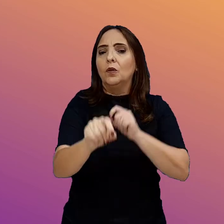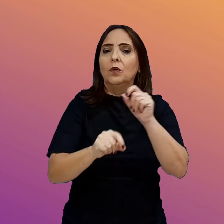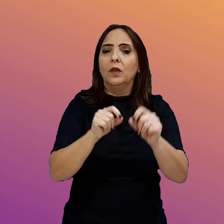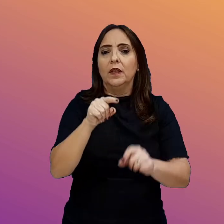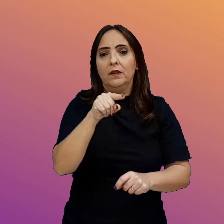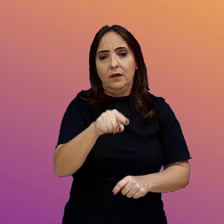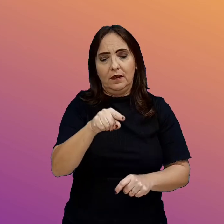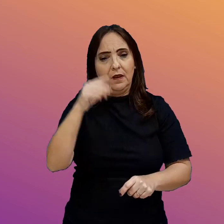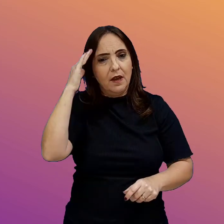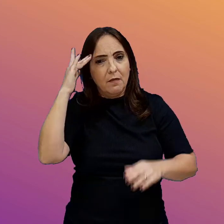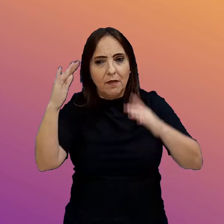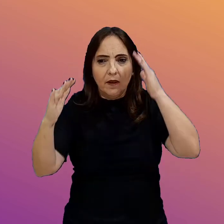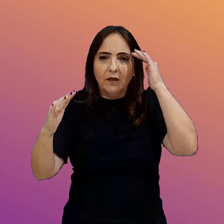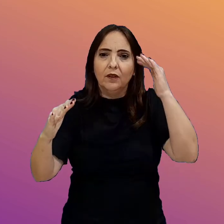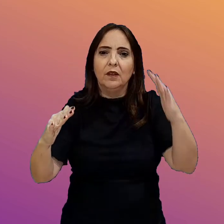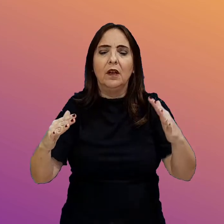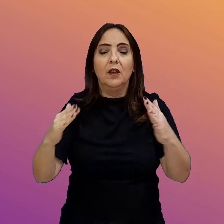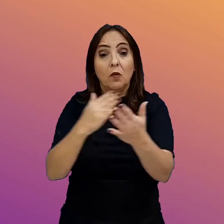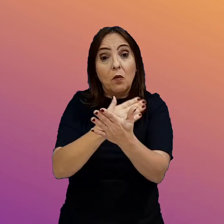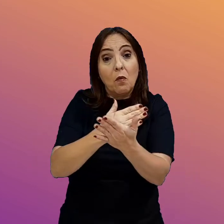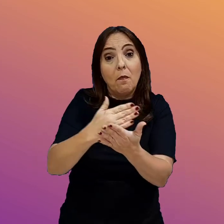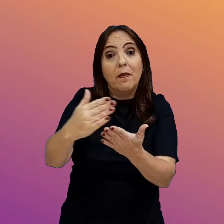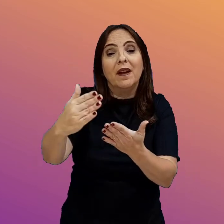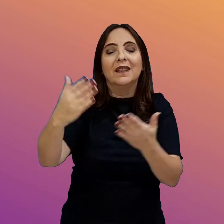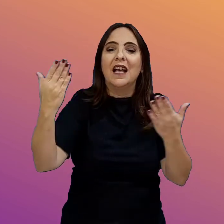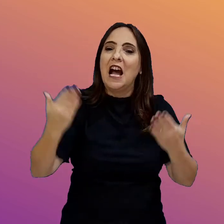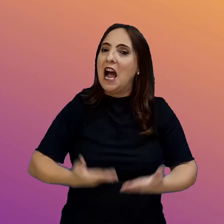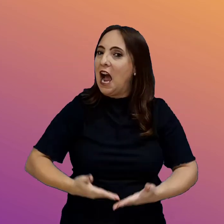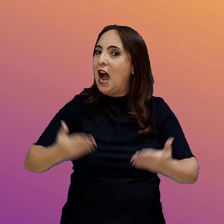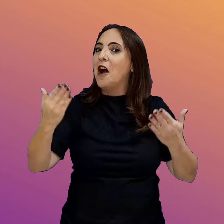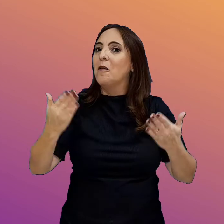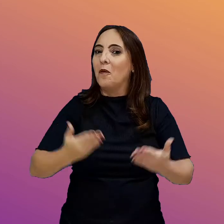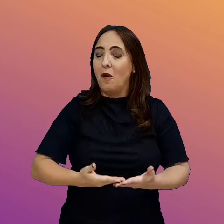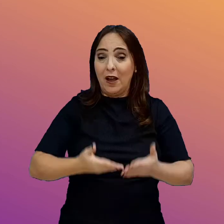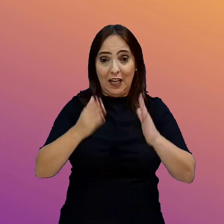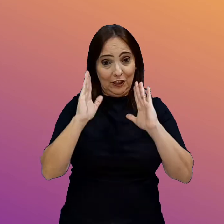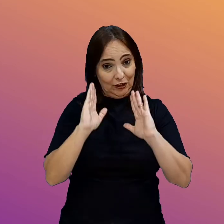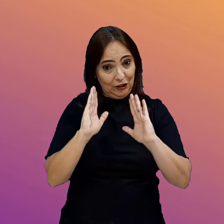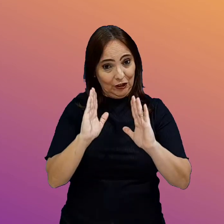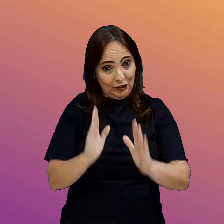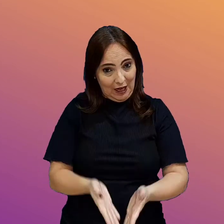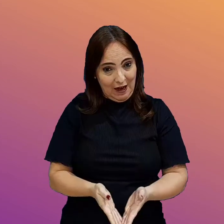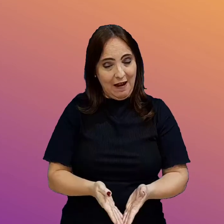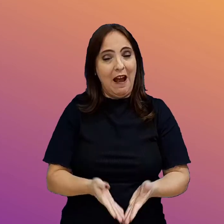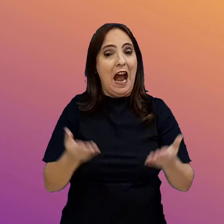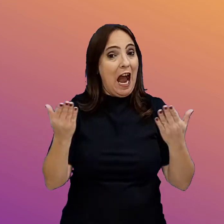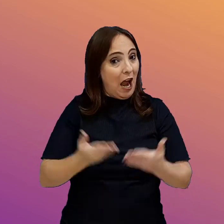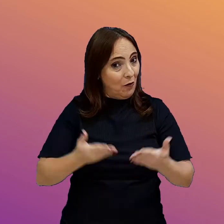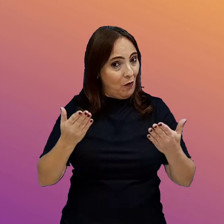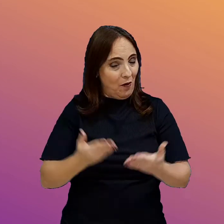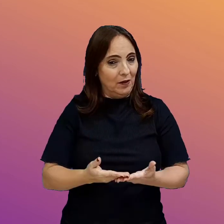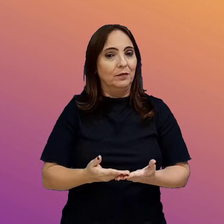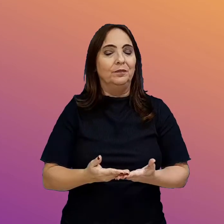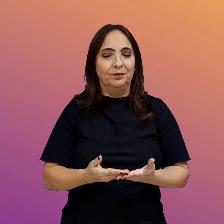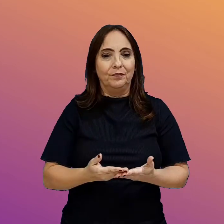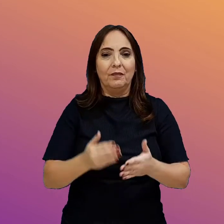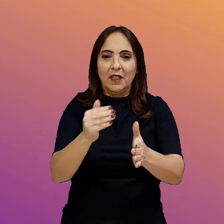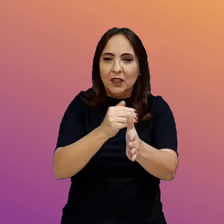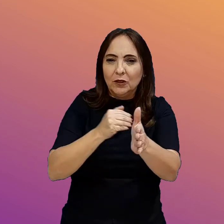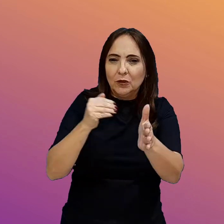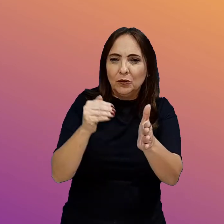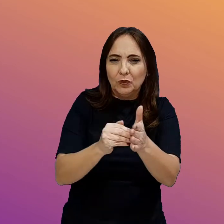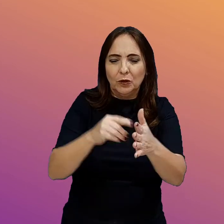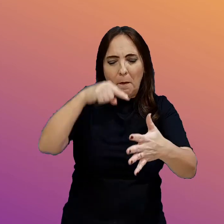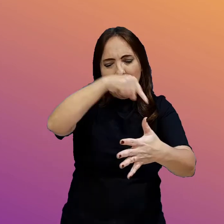você está imaginando começa agora. É agora que você tem que investir. Tudo isso aí que